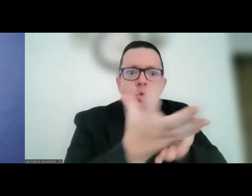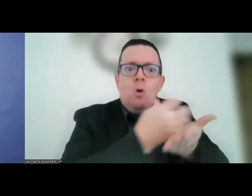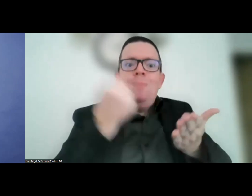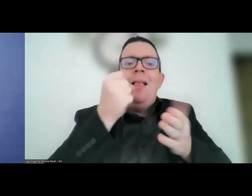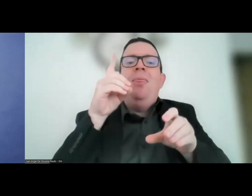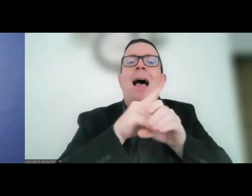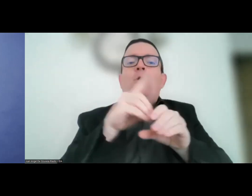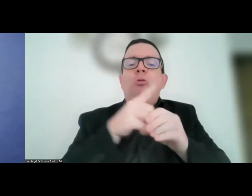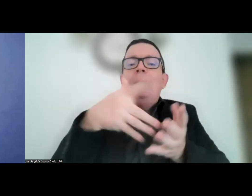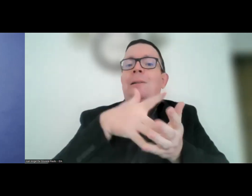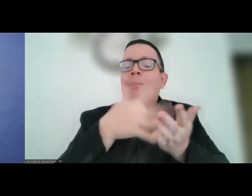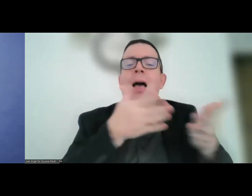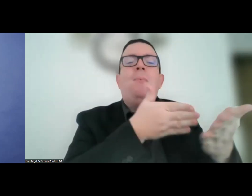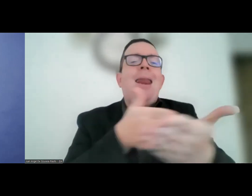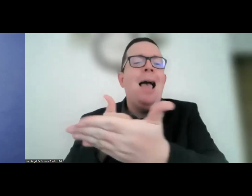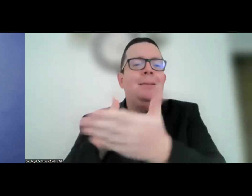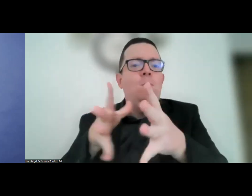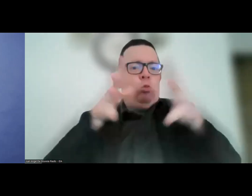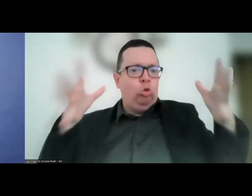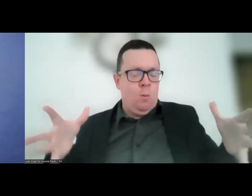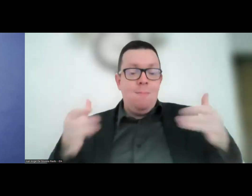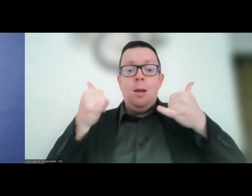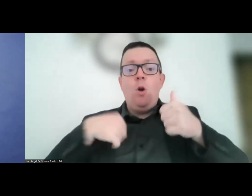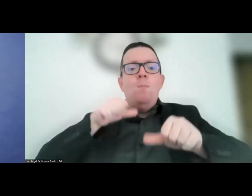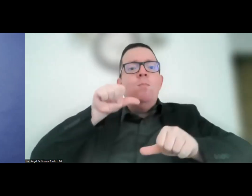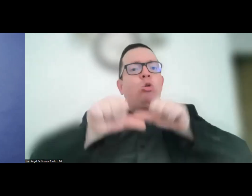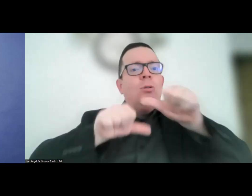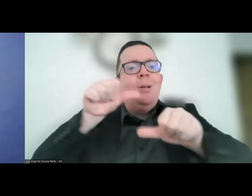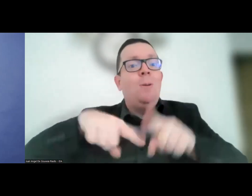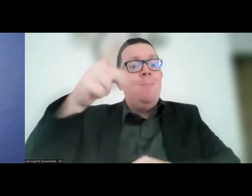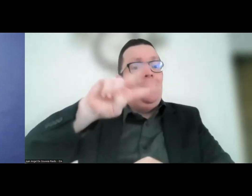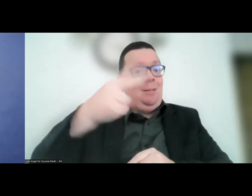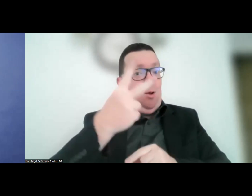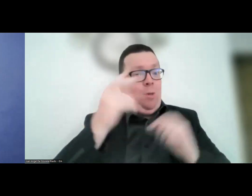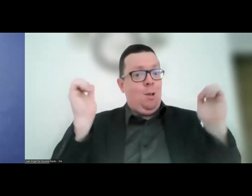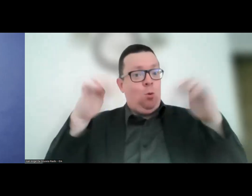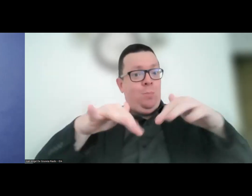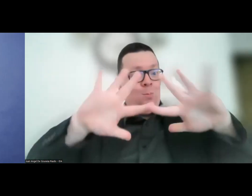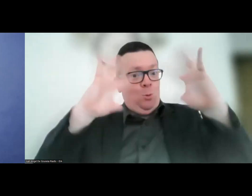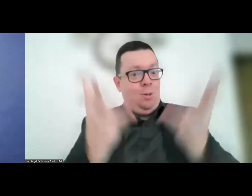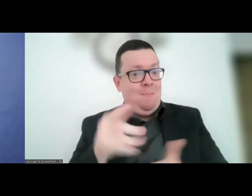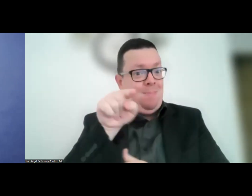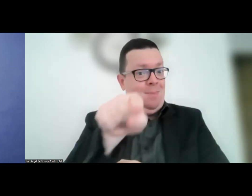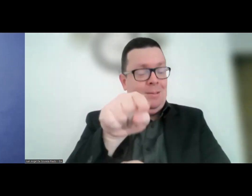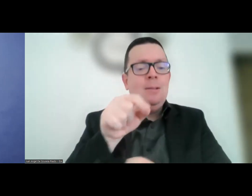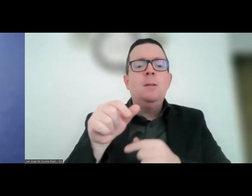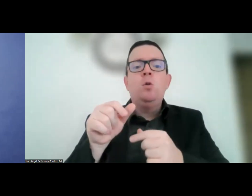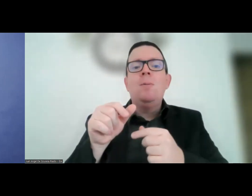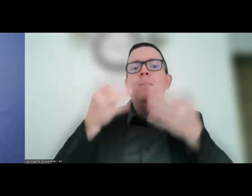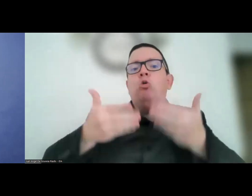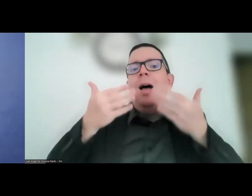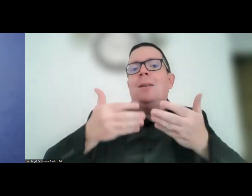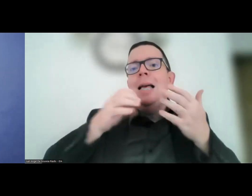sucediendo. Es por eso que en compañía de Aira hicimos también esta recopilación de datos acerca de qué está sucediendo y